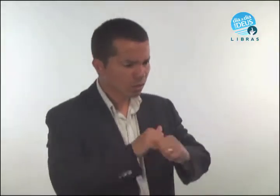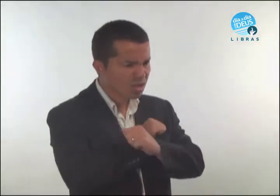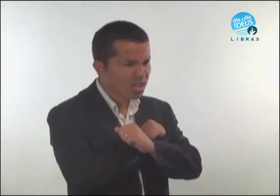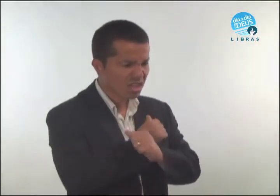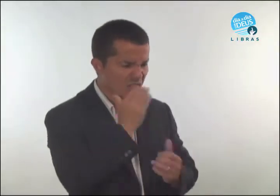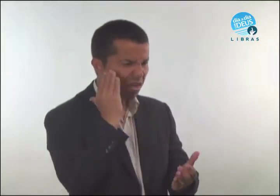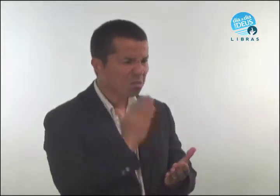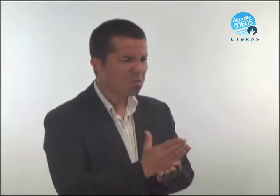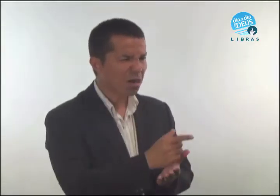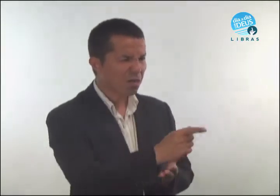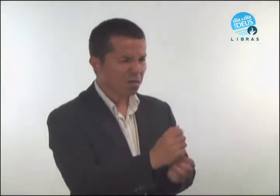loucura,